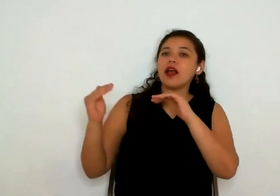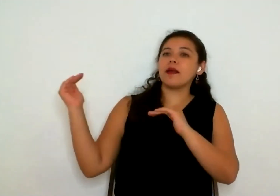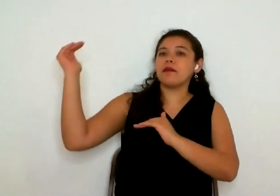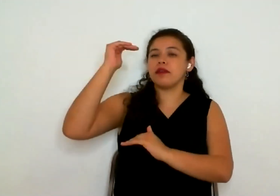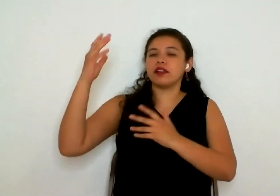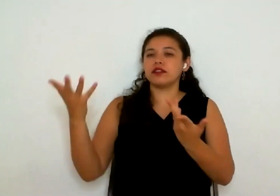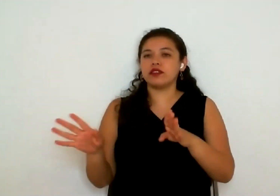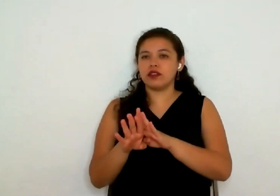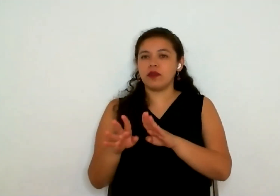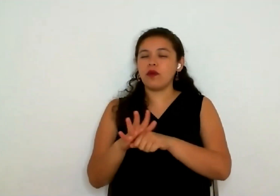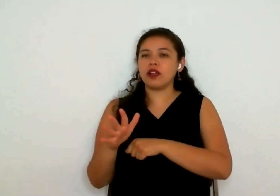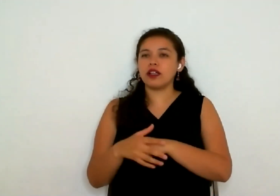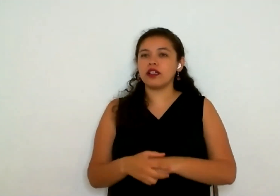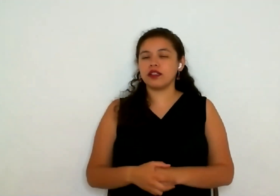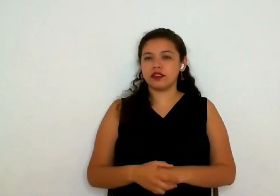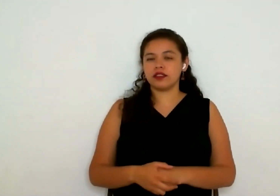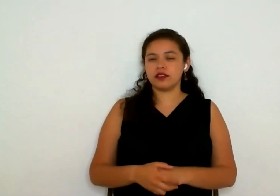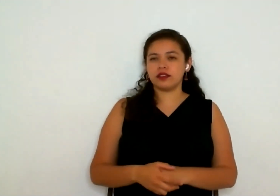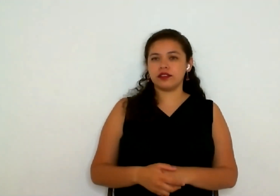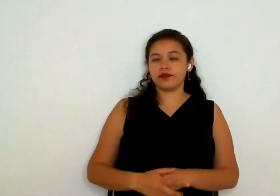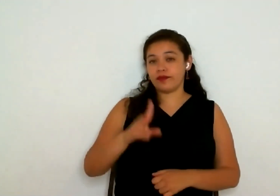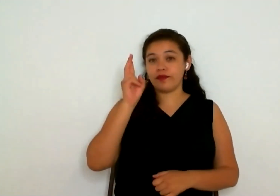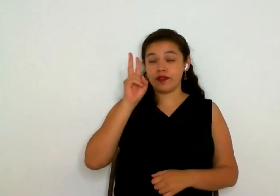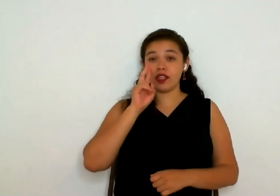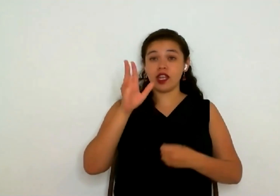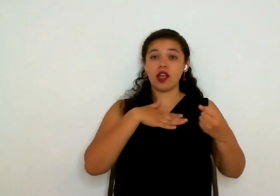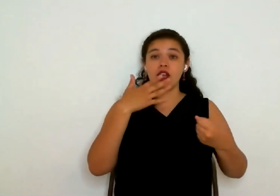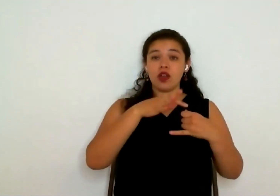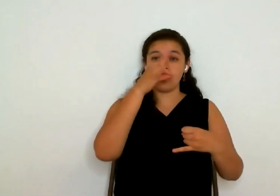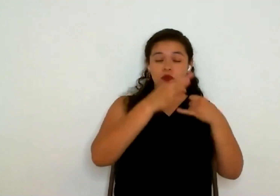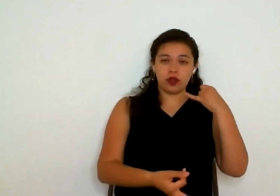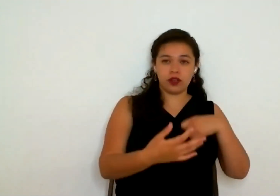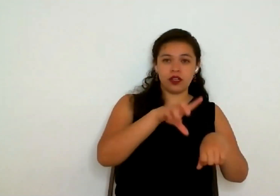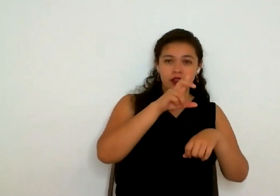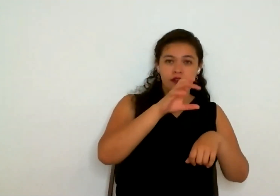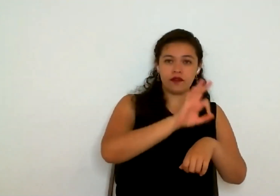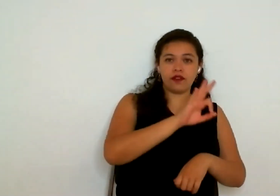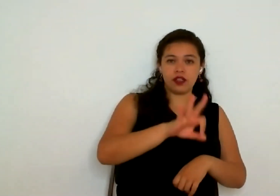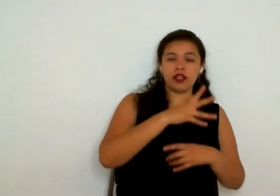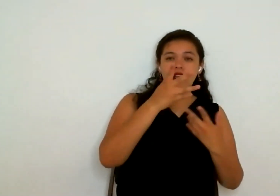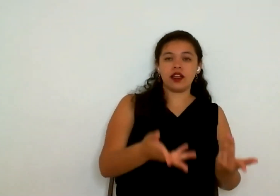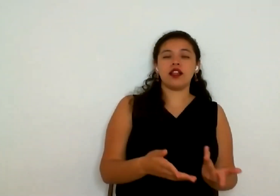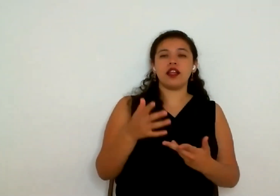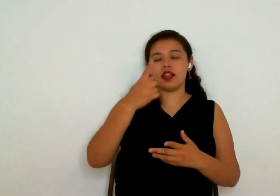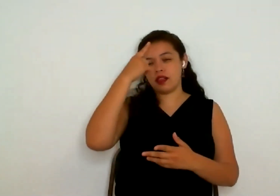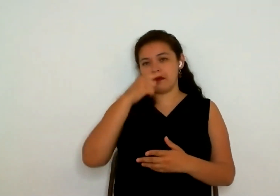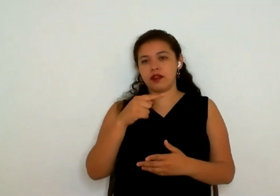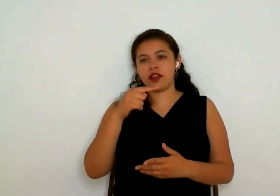eso lo vamos a ver en la última sesión en el tabulador de cuotas de recuperación